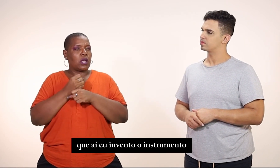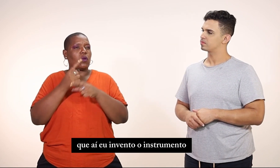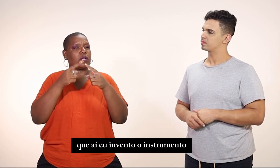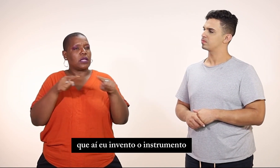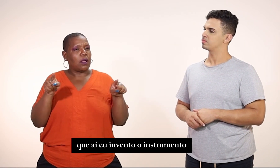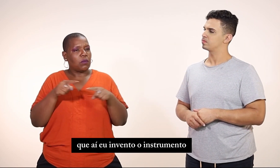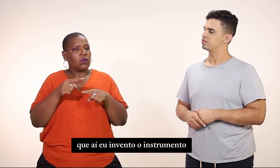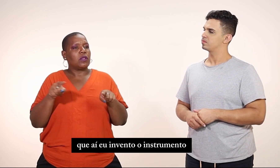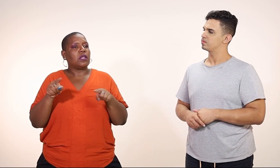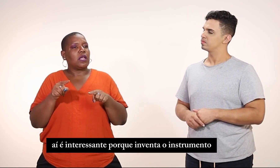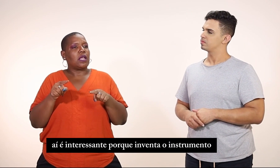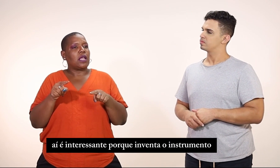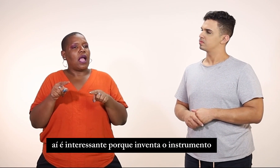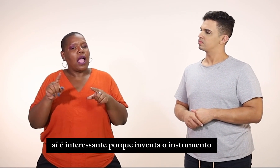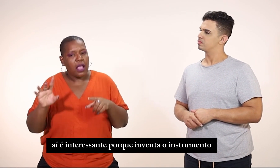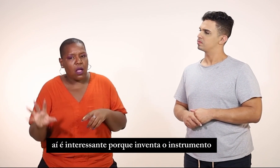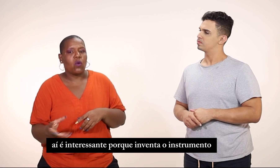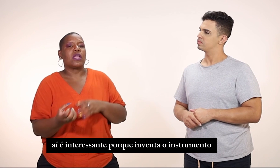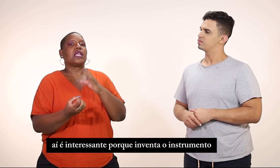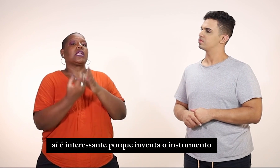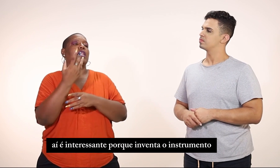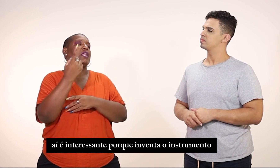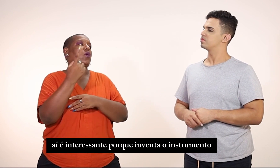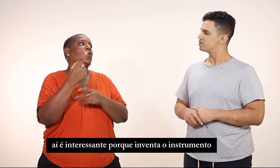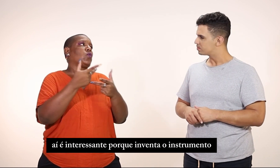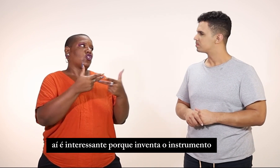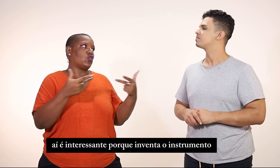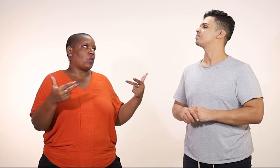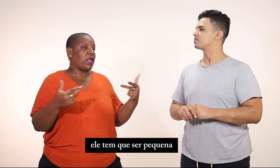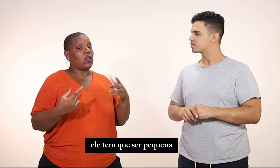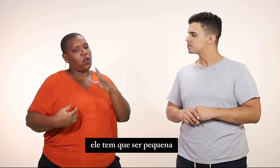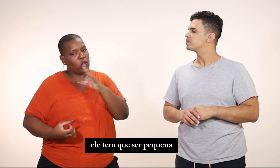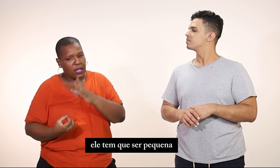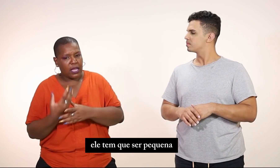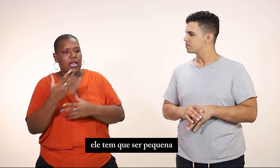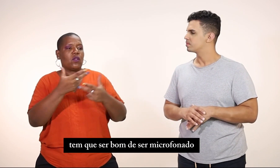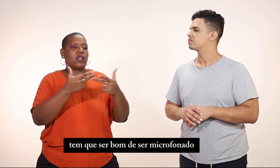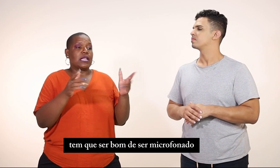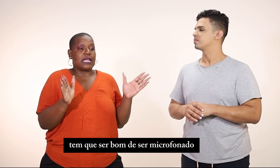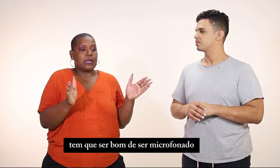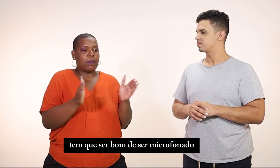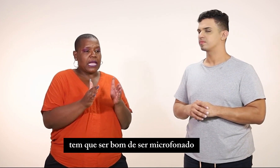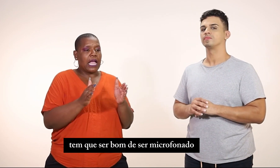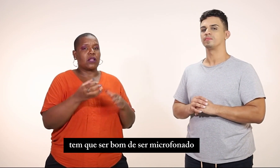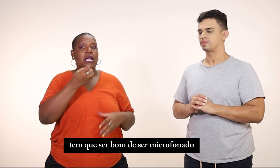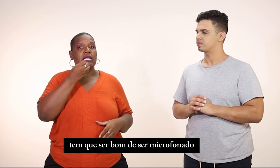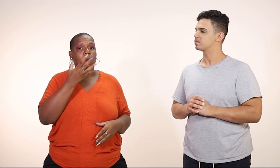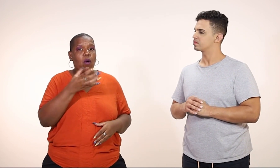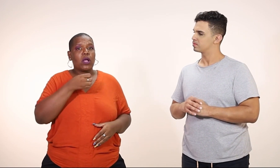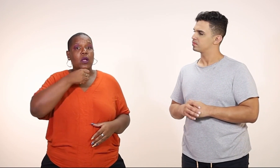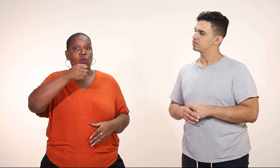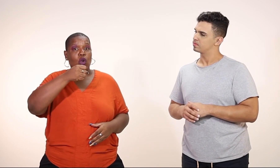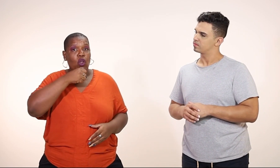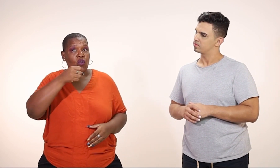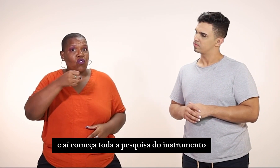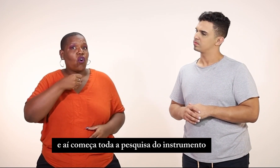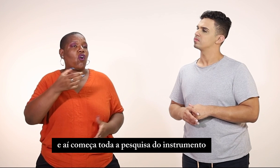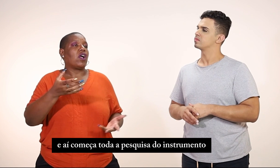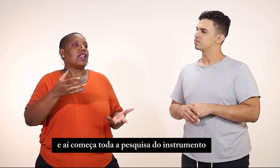invento o instrumento. Aí é interessante porque invento o instrumento, ele tem que ser pequeno, tem que ser bom de ser microfonado. E aí começa